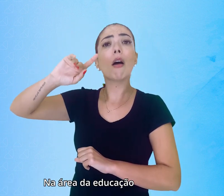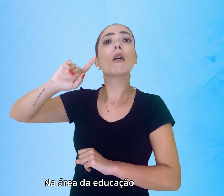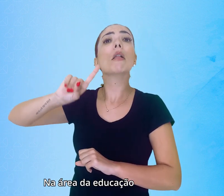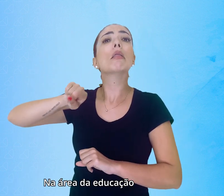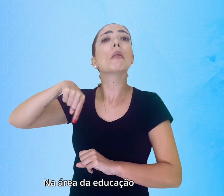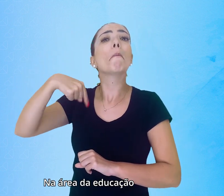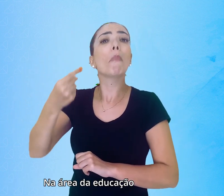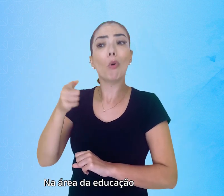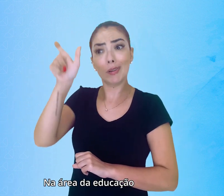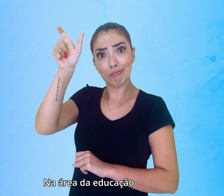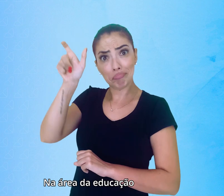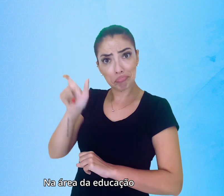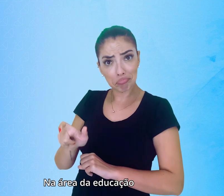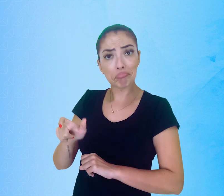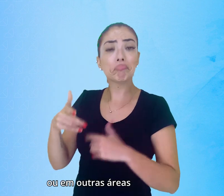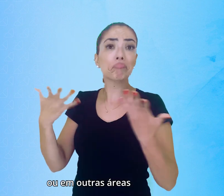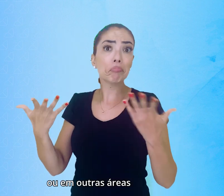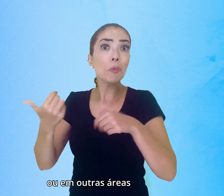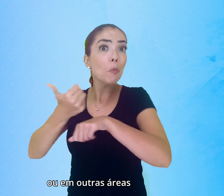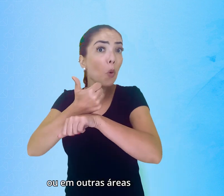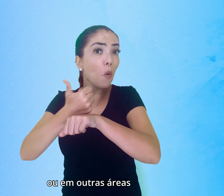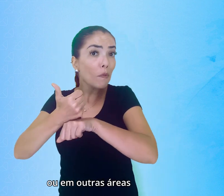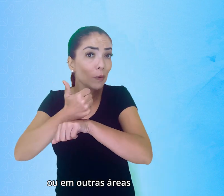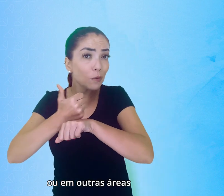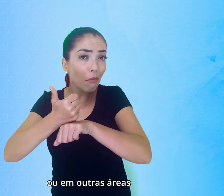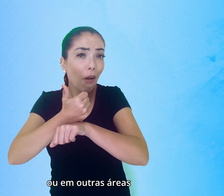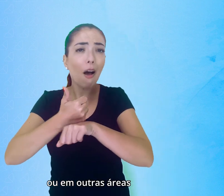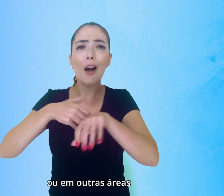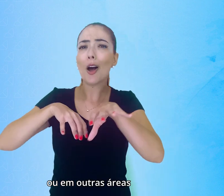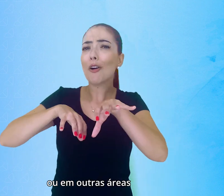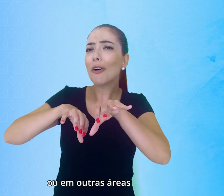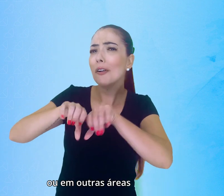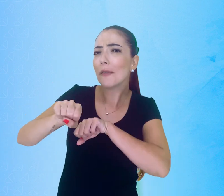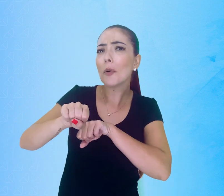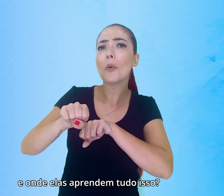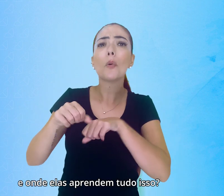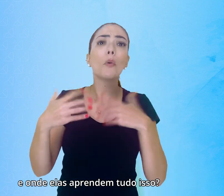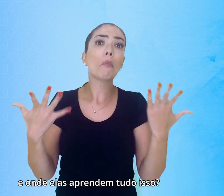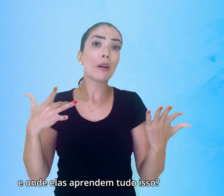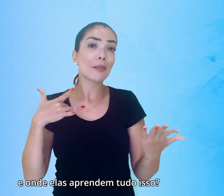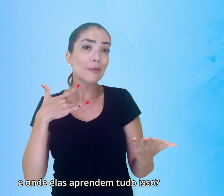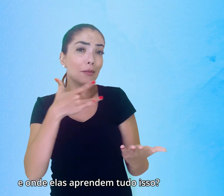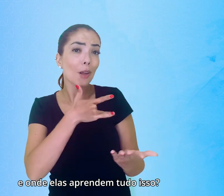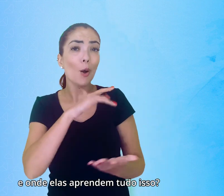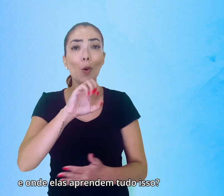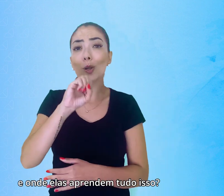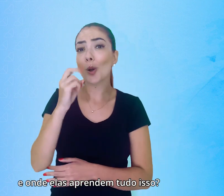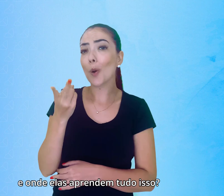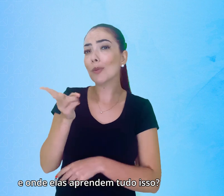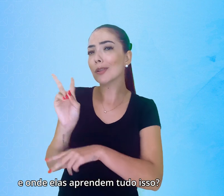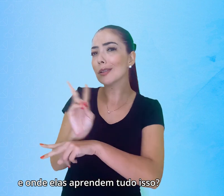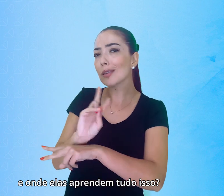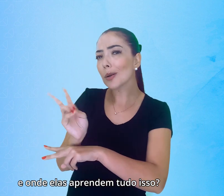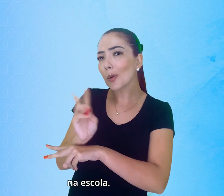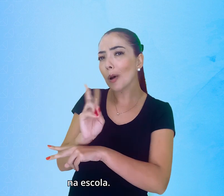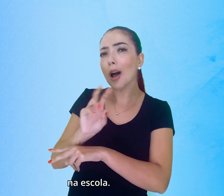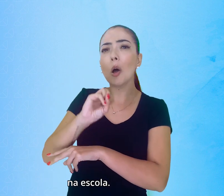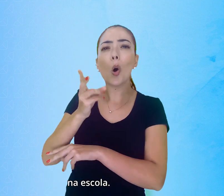na área da educação ou em outras áreas. E onde elas aprendem tudo isso? Na